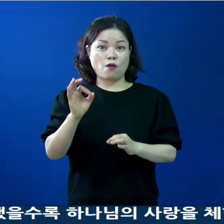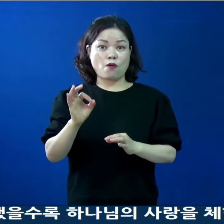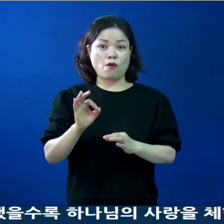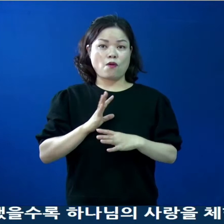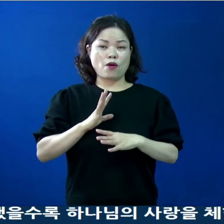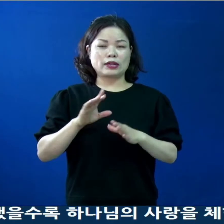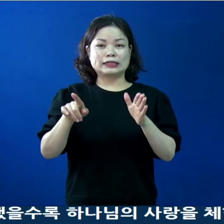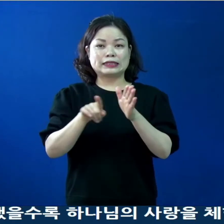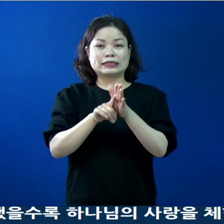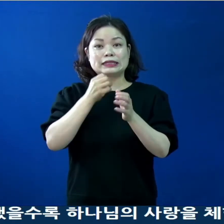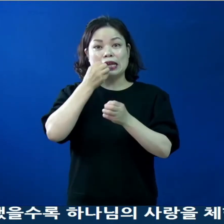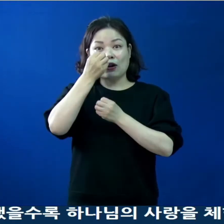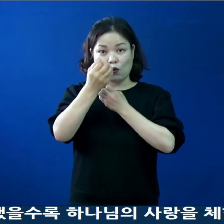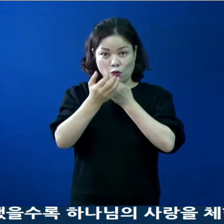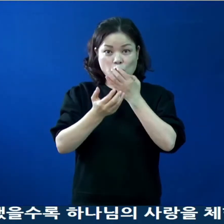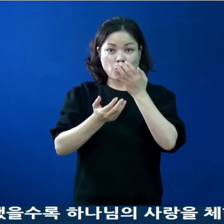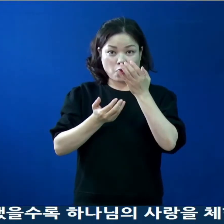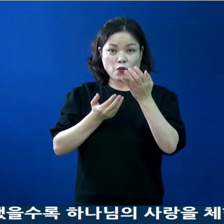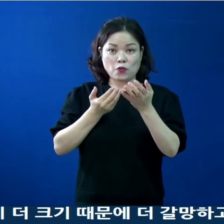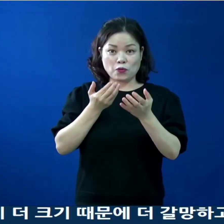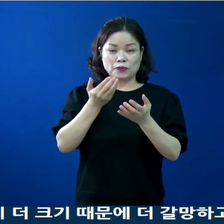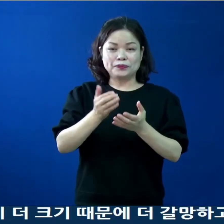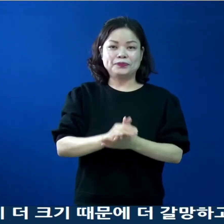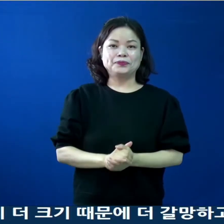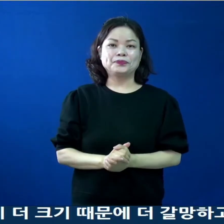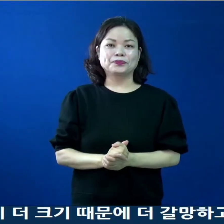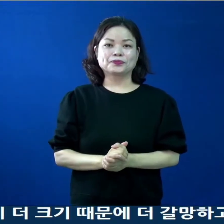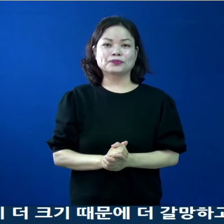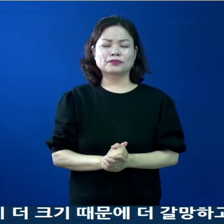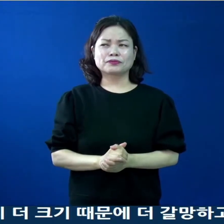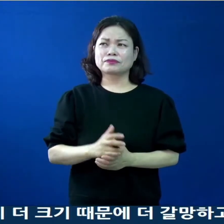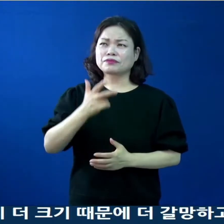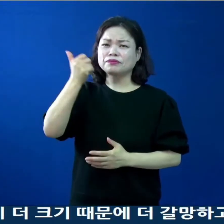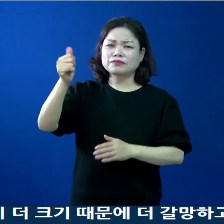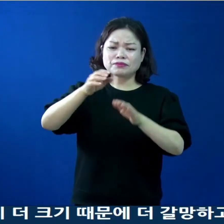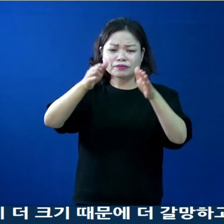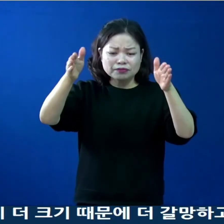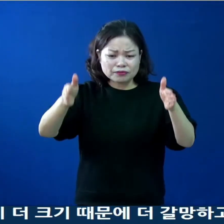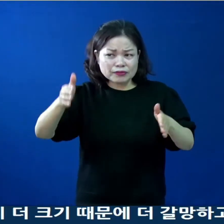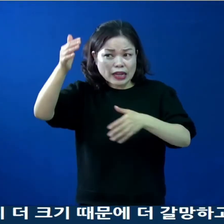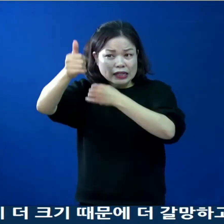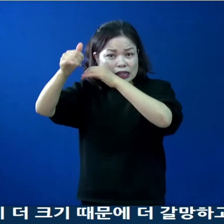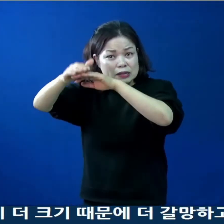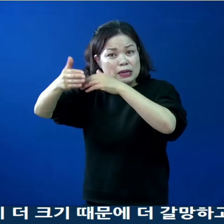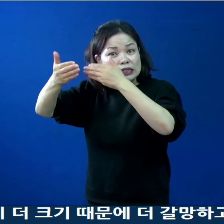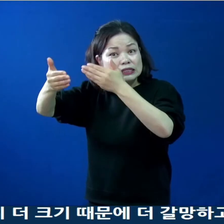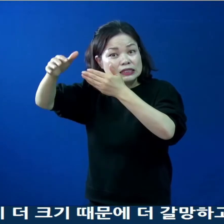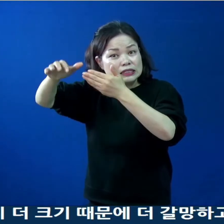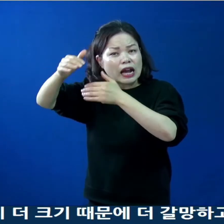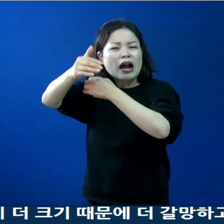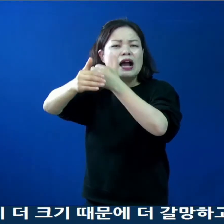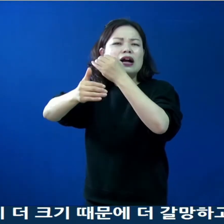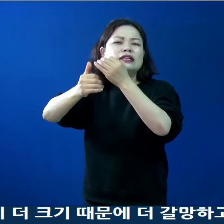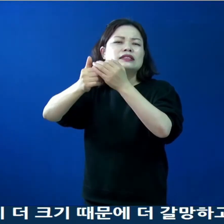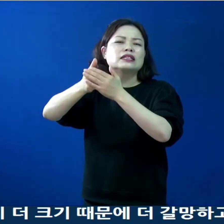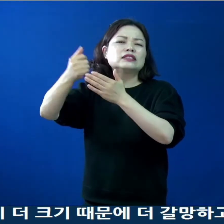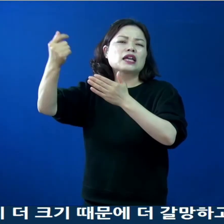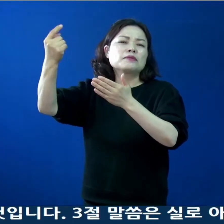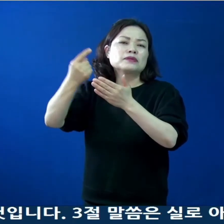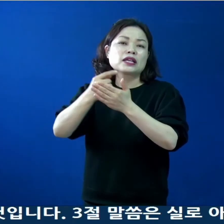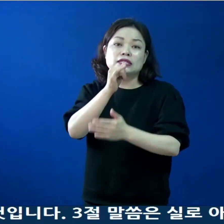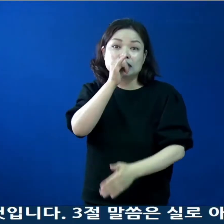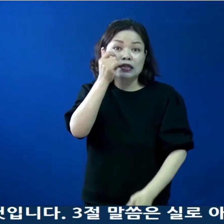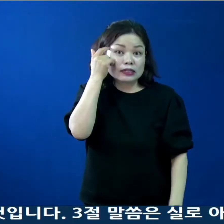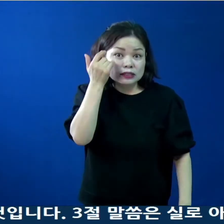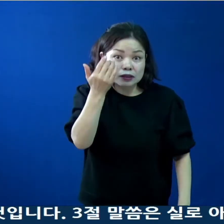신앙 고백이라고 할 수가 있습니다. 주의 제단은 하나님을 예배하는 곳, 하나님의 임재가 있는 곳